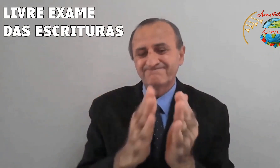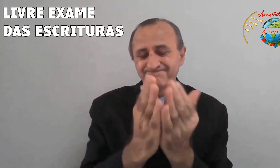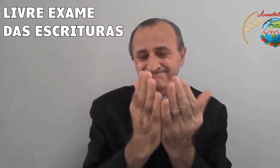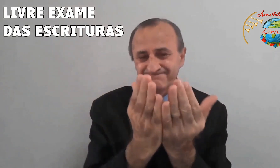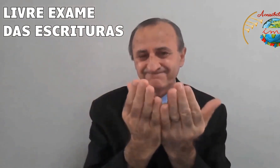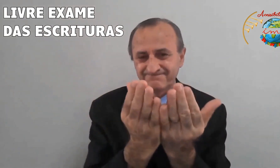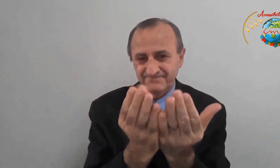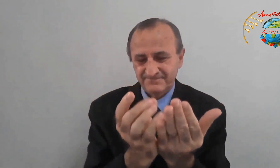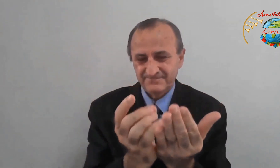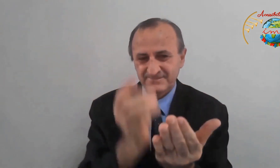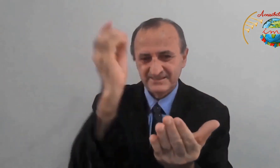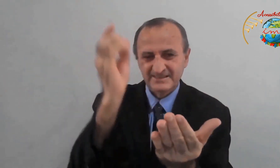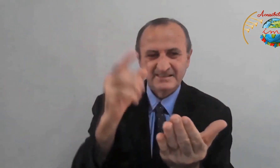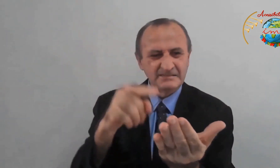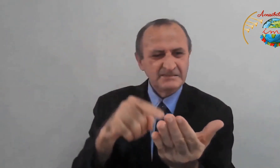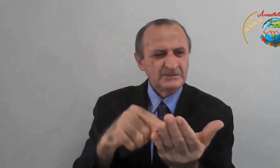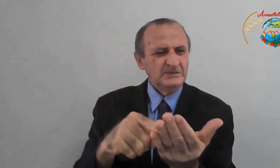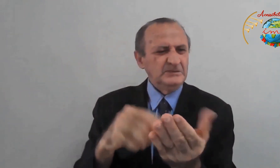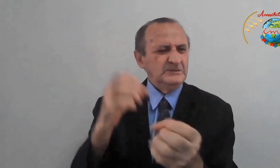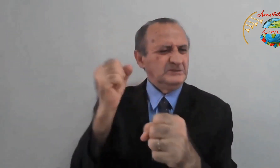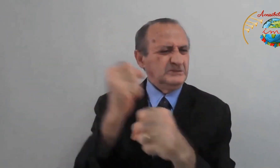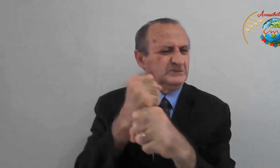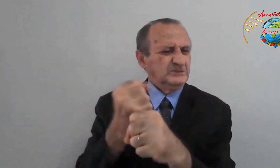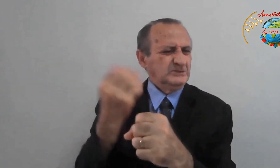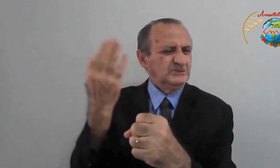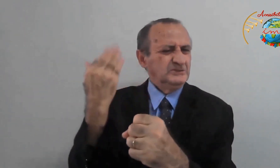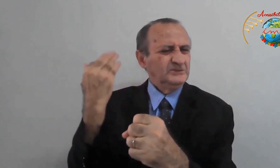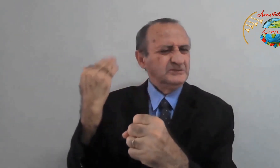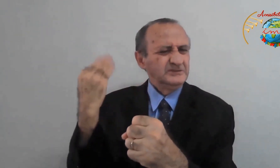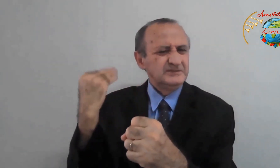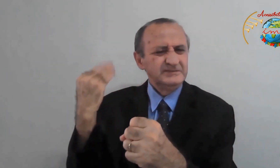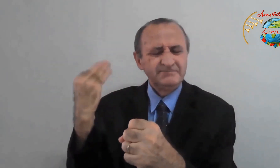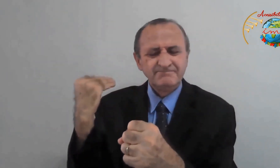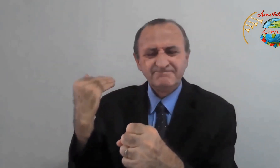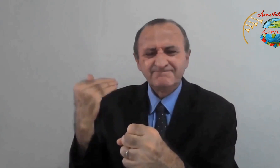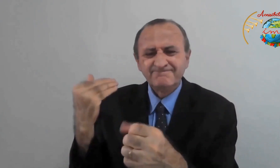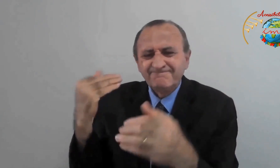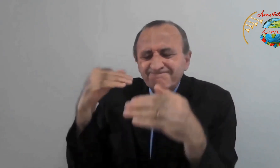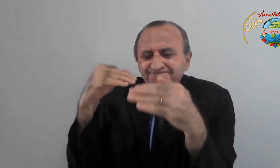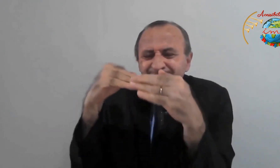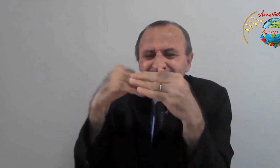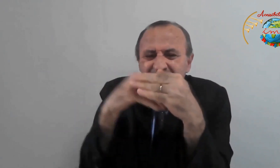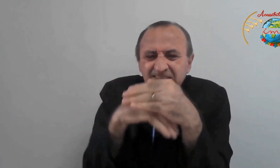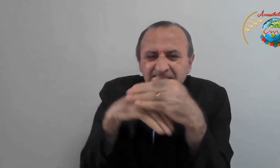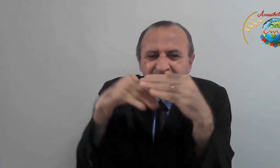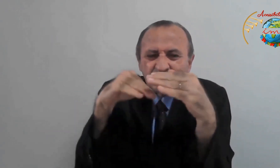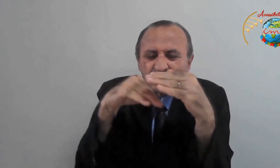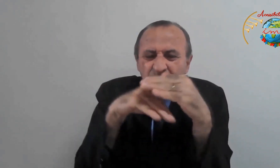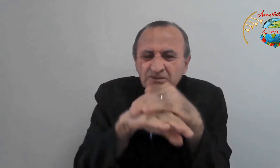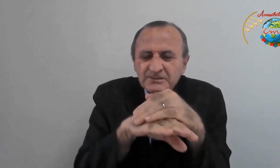Então, a Bíblia, as Escrituras, por muitos anos, a Bíblia ficou escondida.